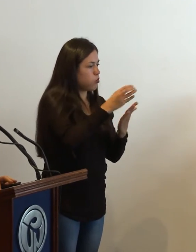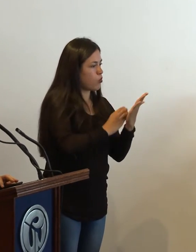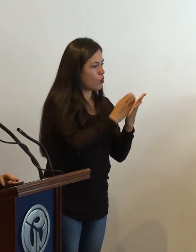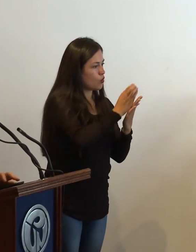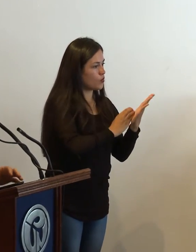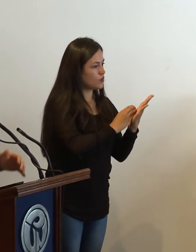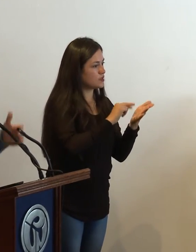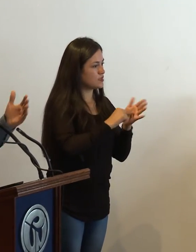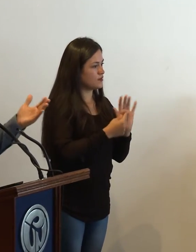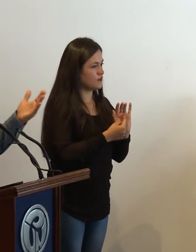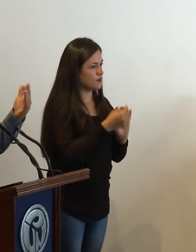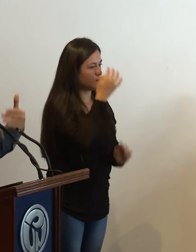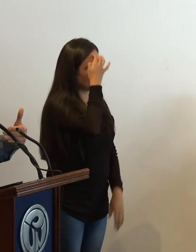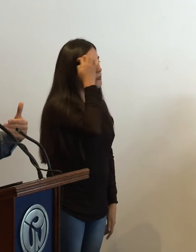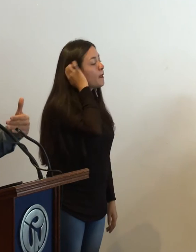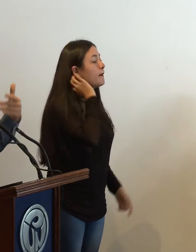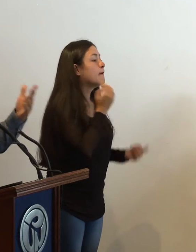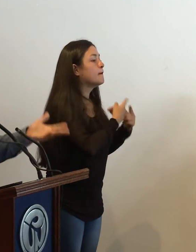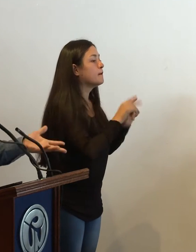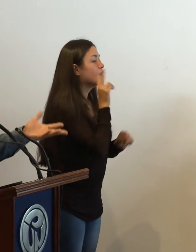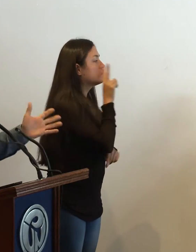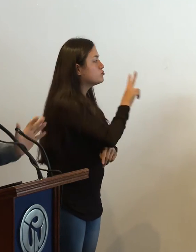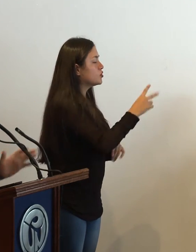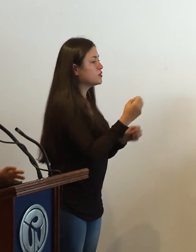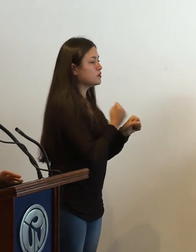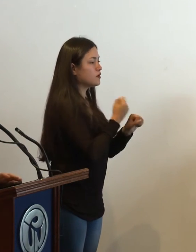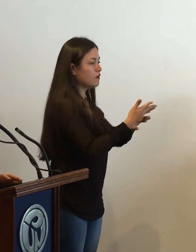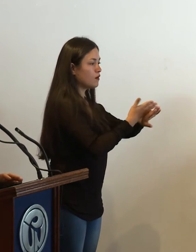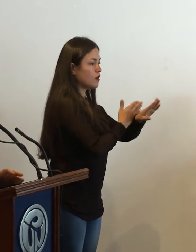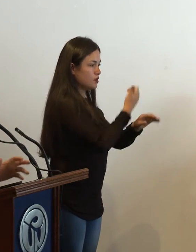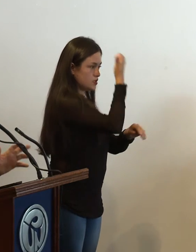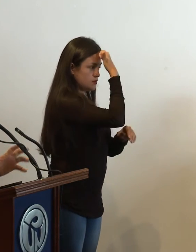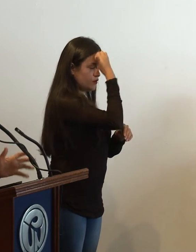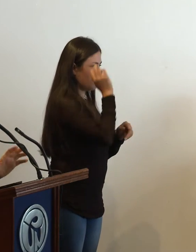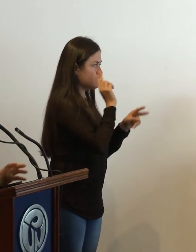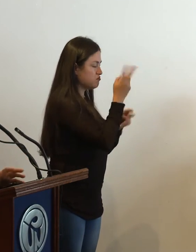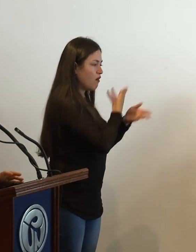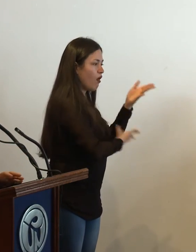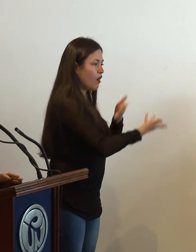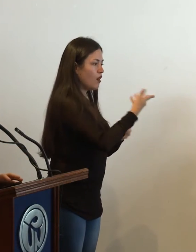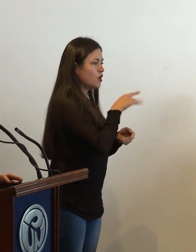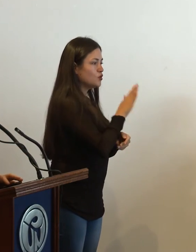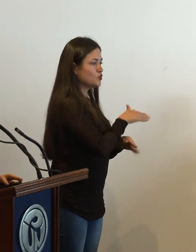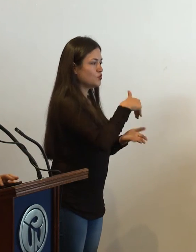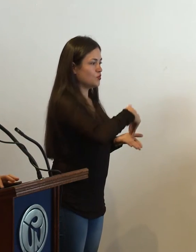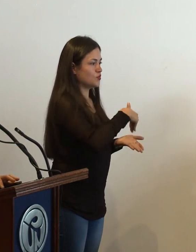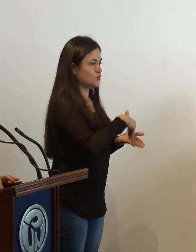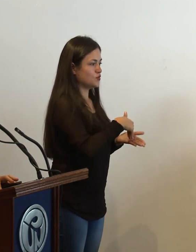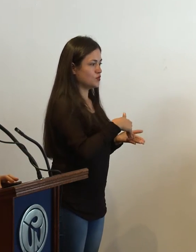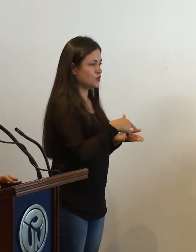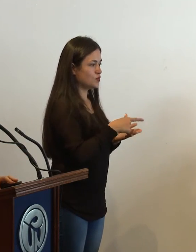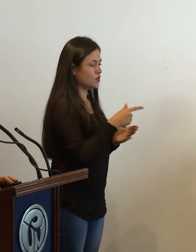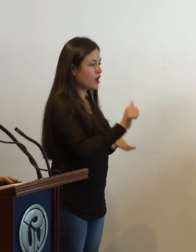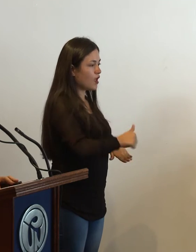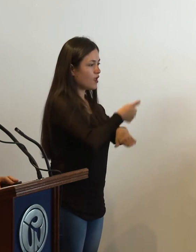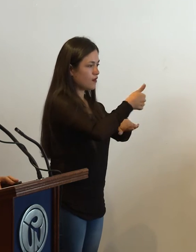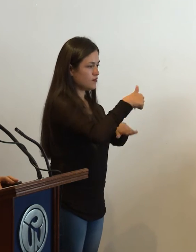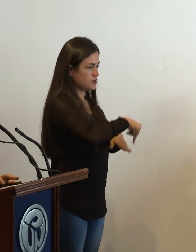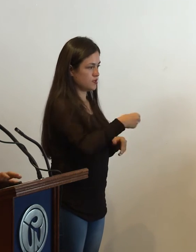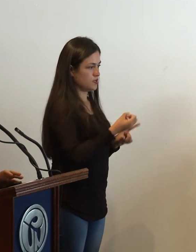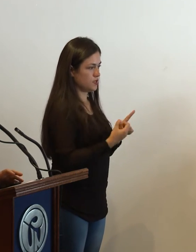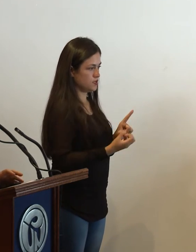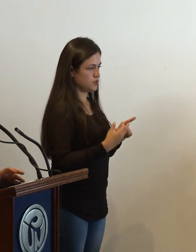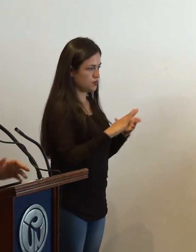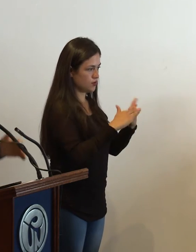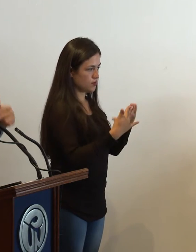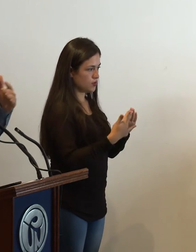como un ámbito. Pero por lo que yo he visto y por lo que he conversado con los profesores que están al frente del programa de la licenciatura en